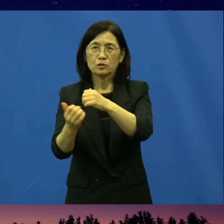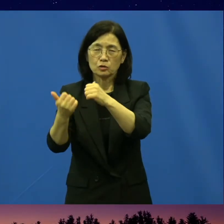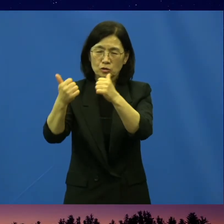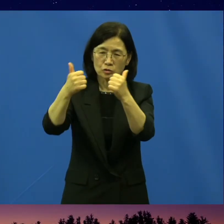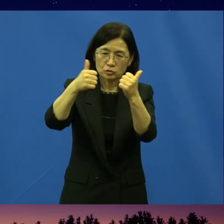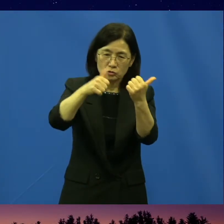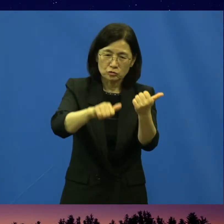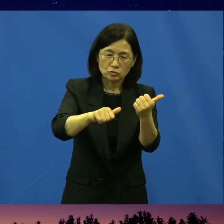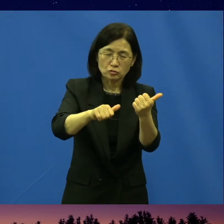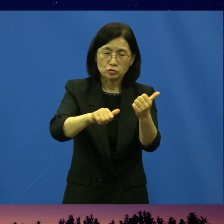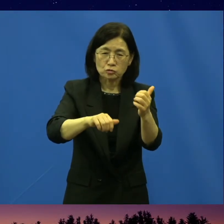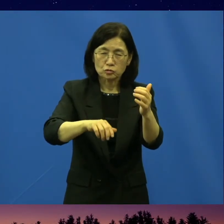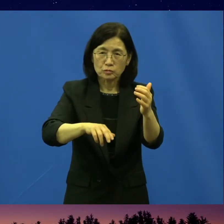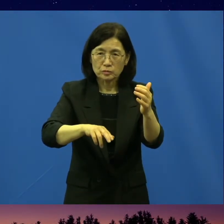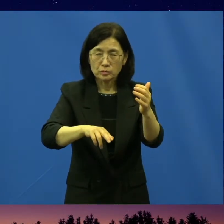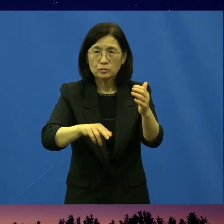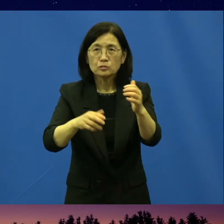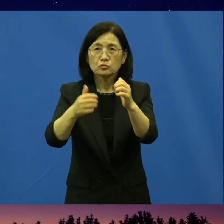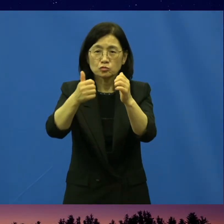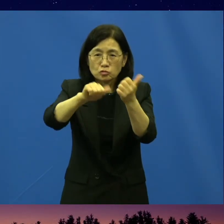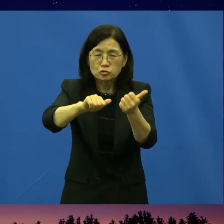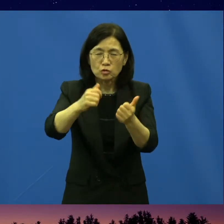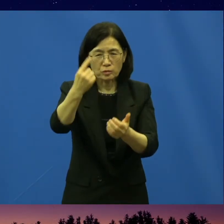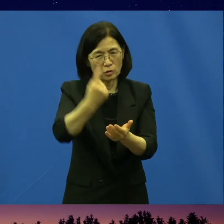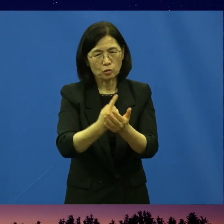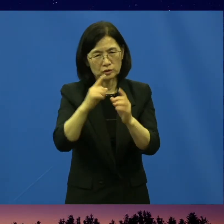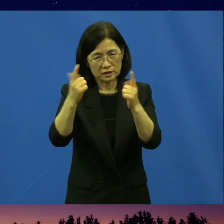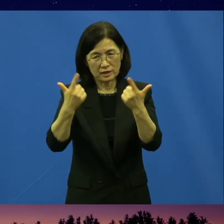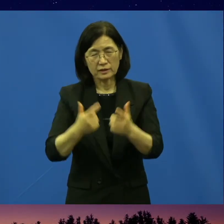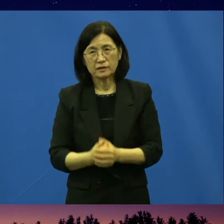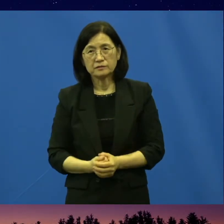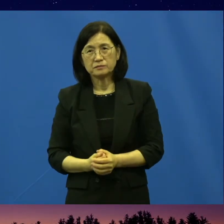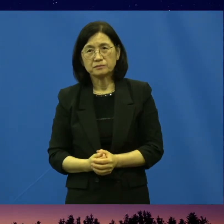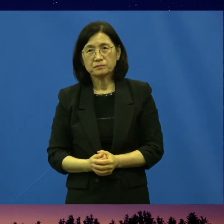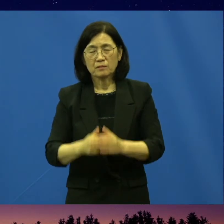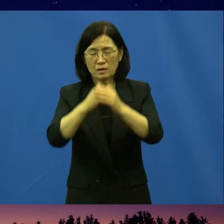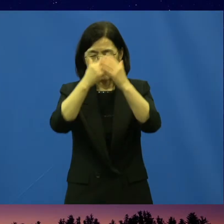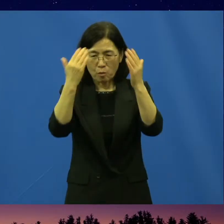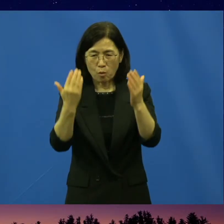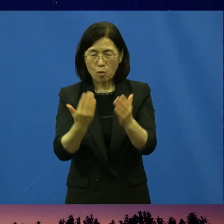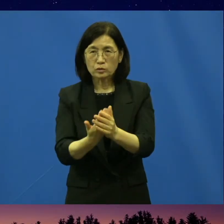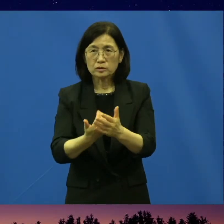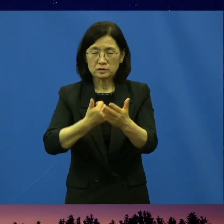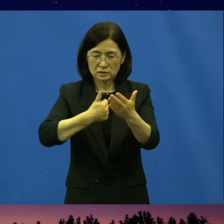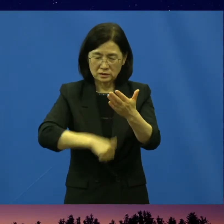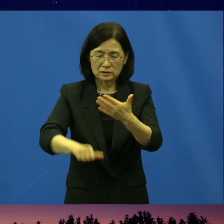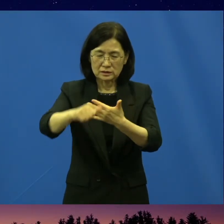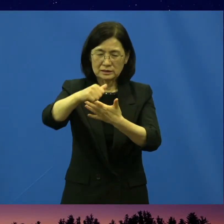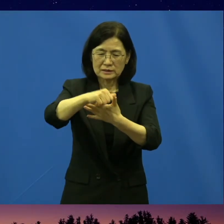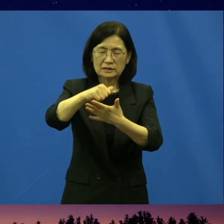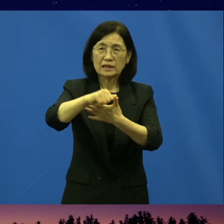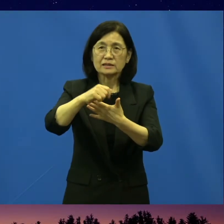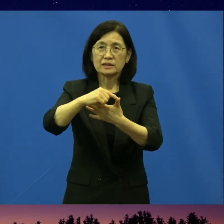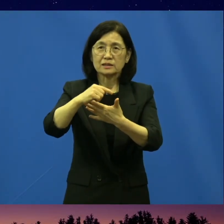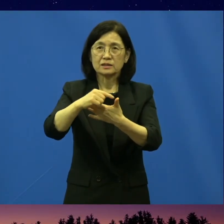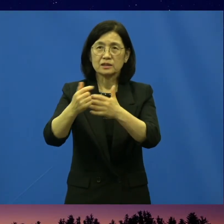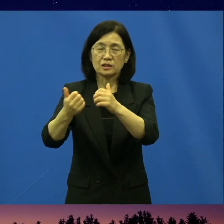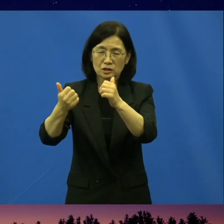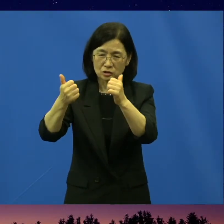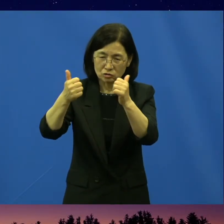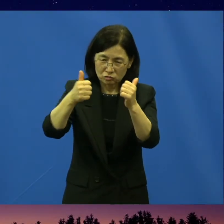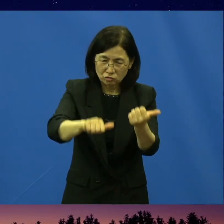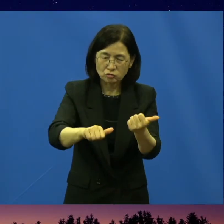잘 예표하는 사건이죠. 그 애굽의 모든 장자들이 다 죽고 애국하는